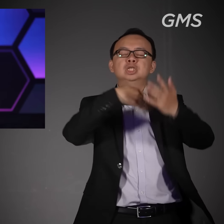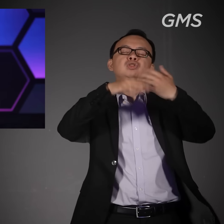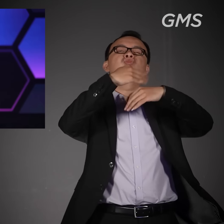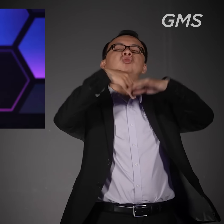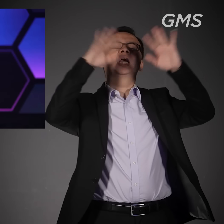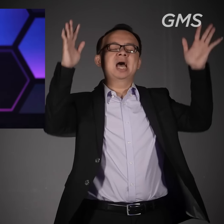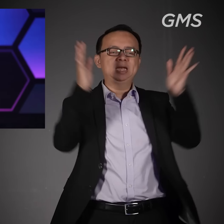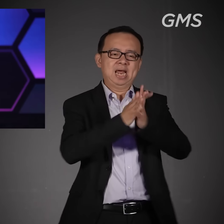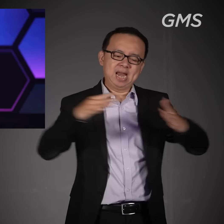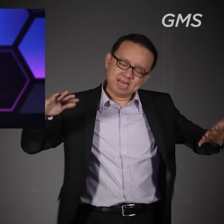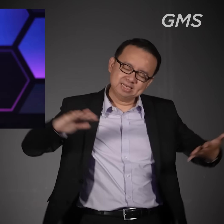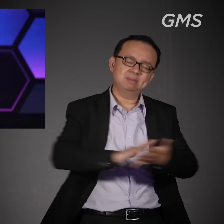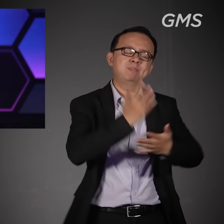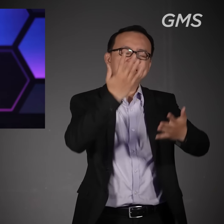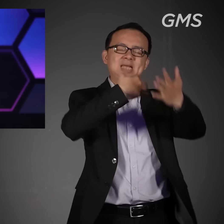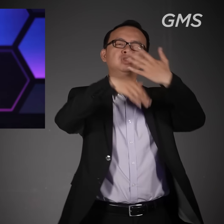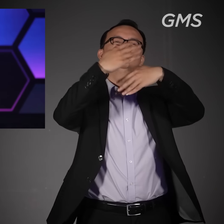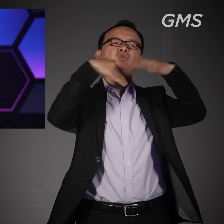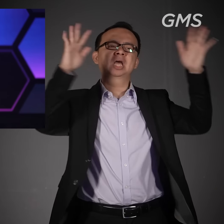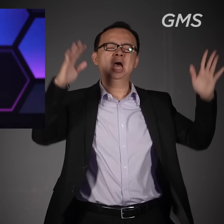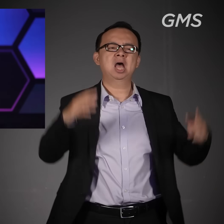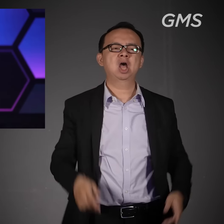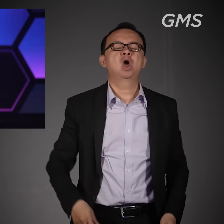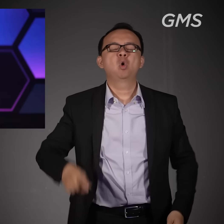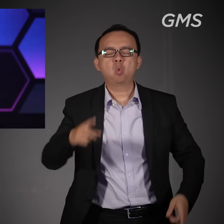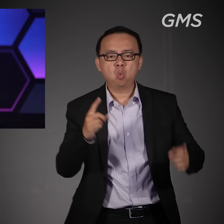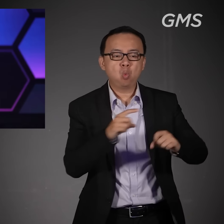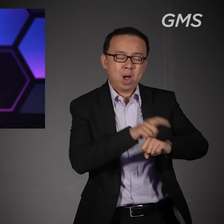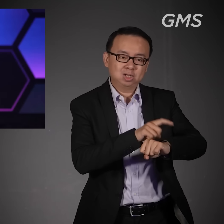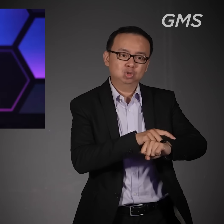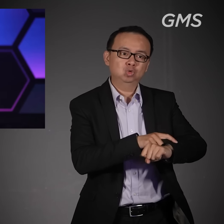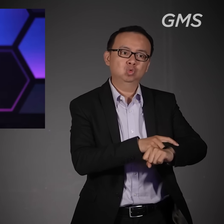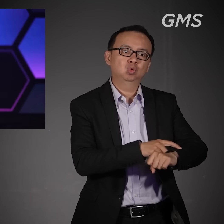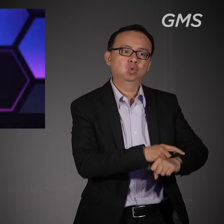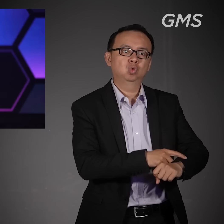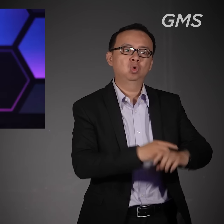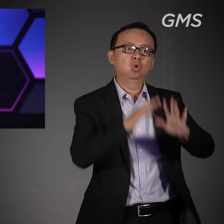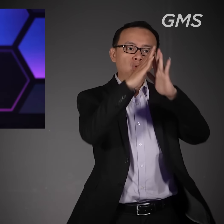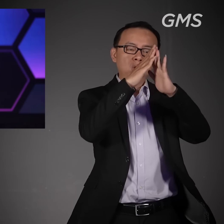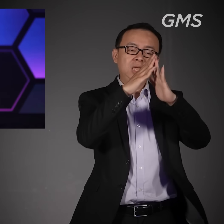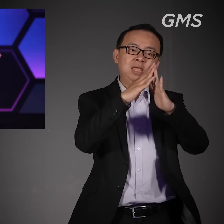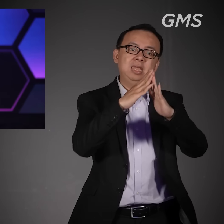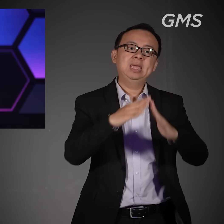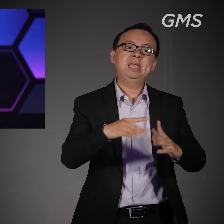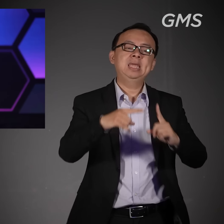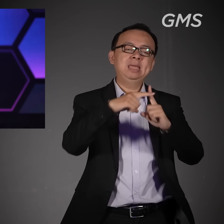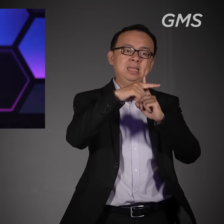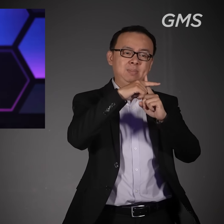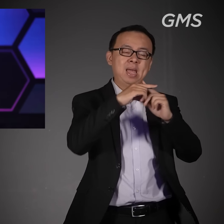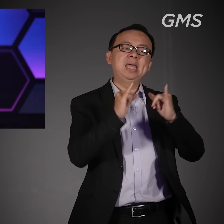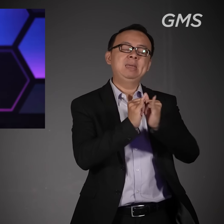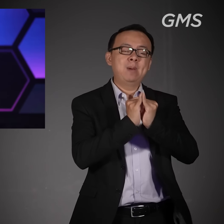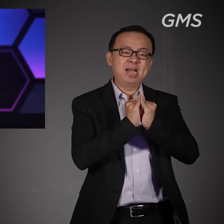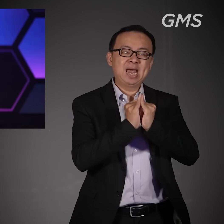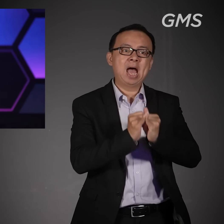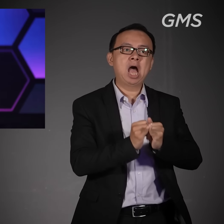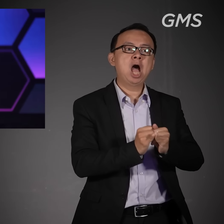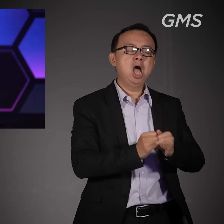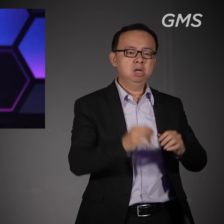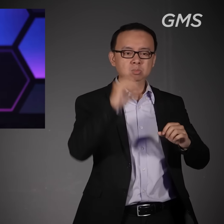kesempatan-kesempatan ilahi yang diberikan sama Tuhan ketika onsite jalan. Saya gak bisa ceritakan dan itu bukan hanya bagi gereja tapi juga bagi kita secara